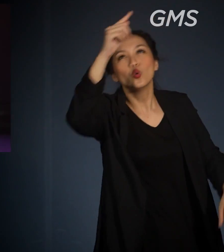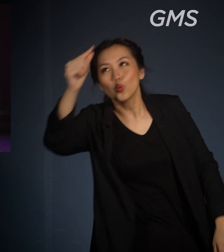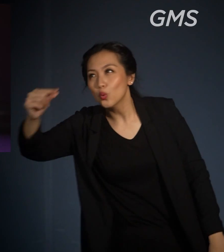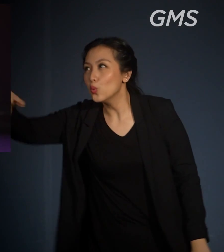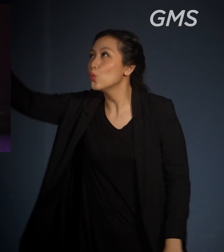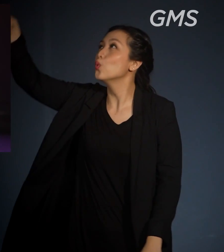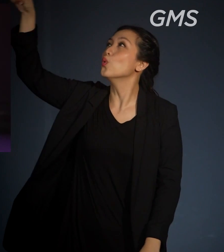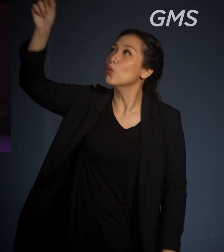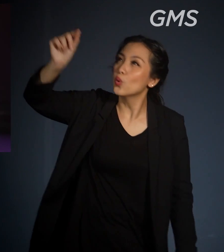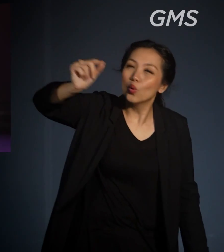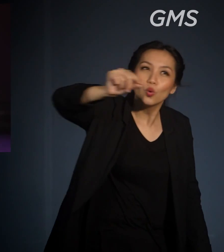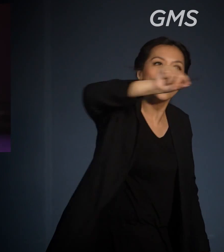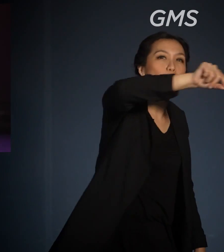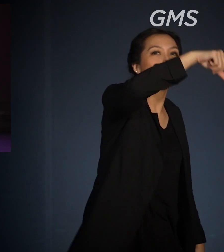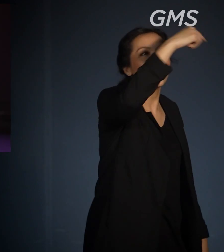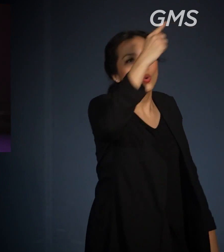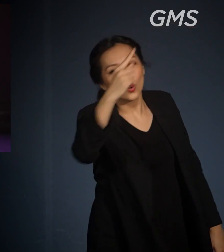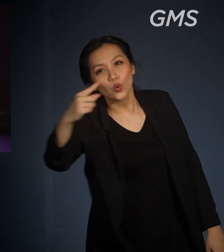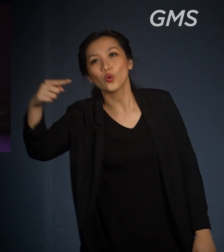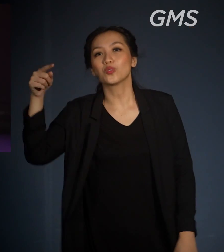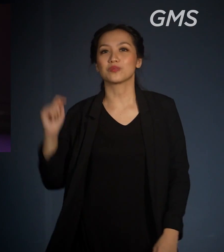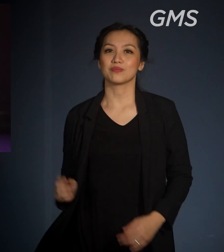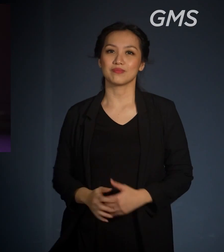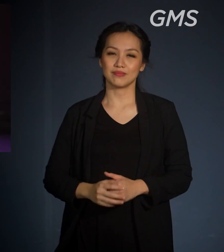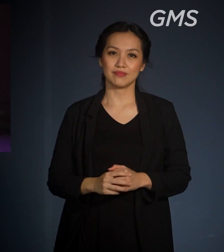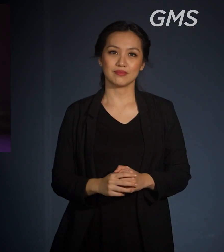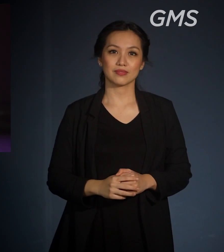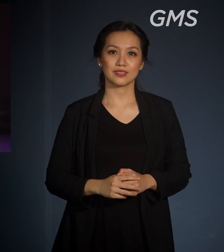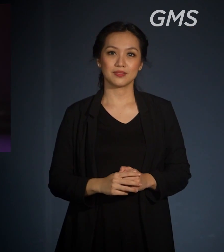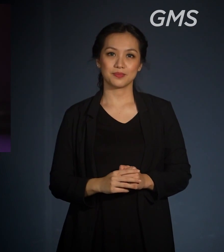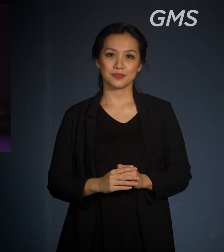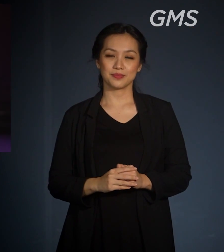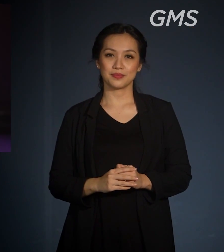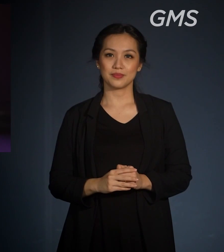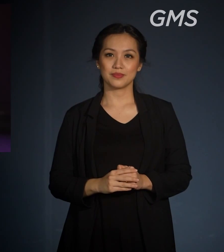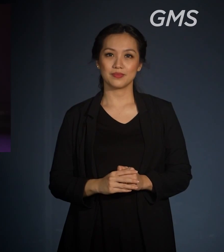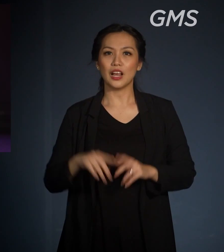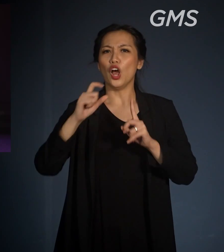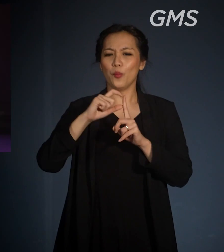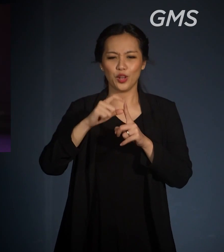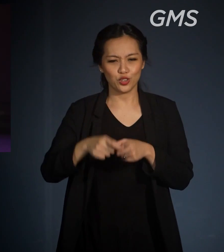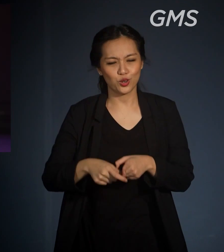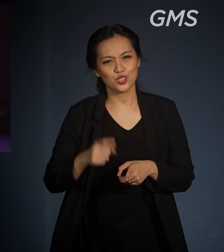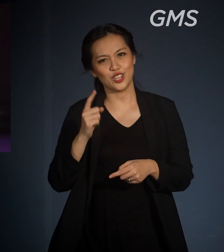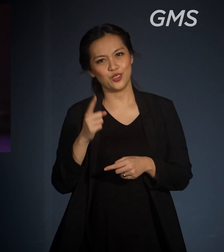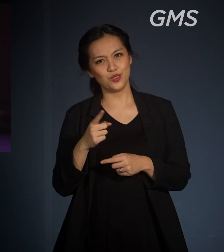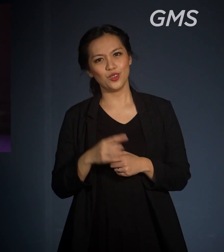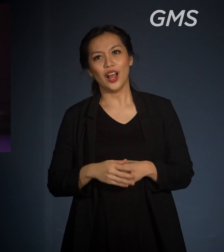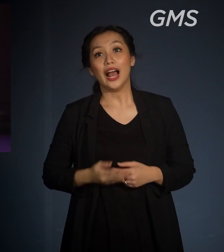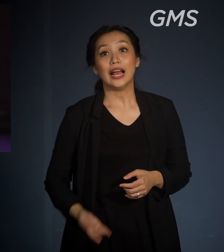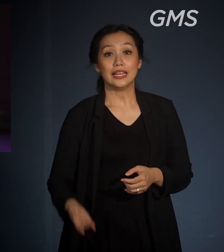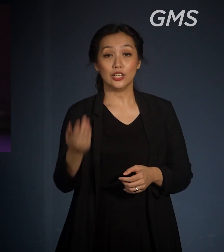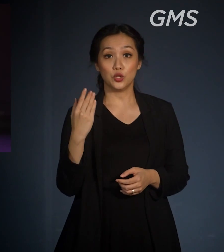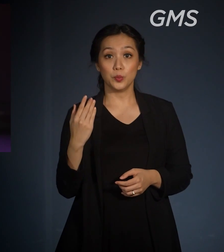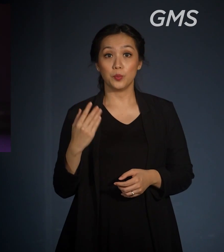Itulah sebabnya Petrus itu punya Dia hidup itu karakter